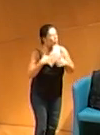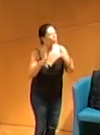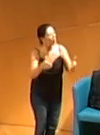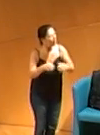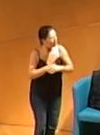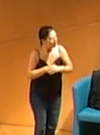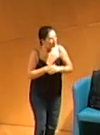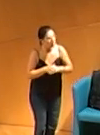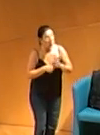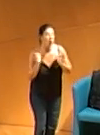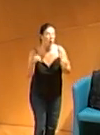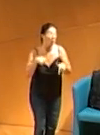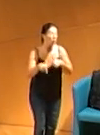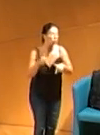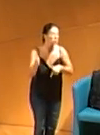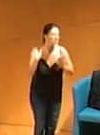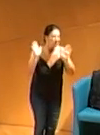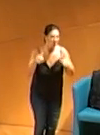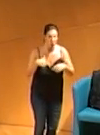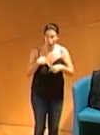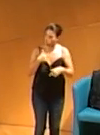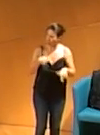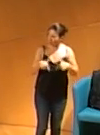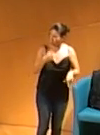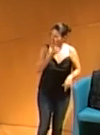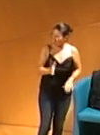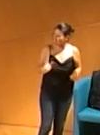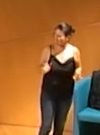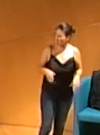marcher. Et moi, je dis, elle marche bien.